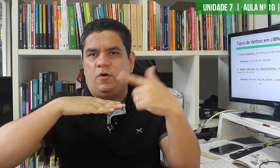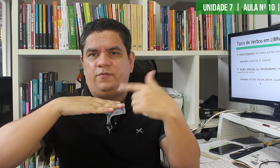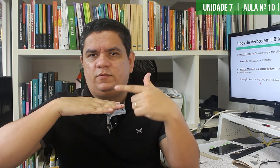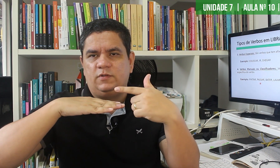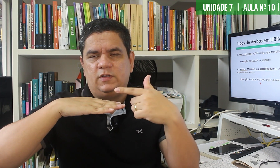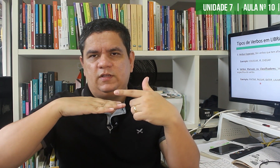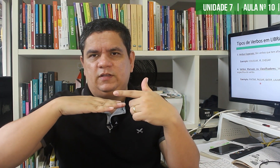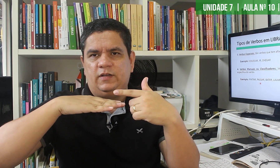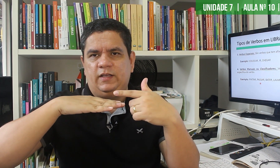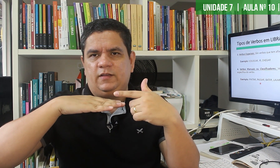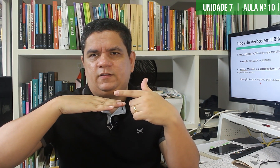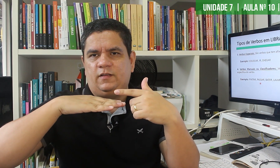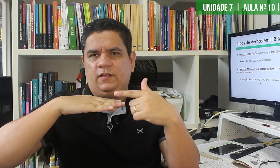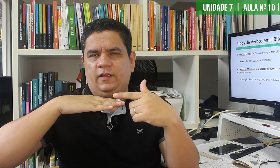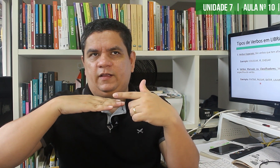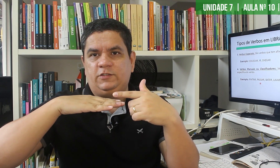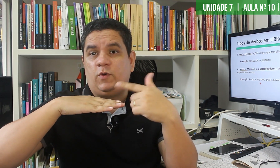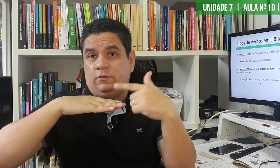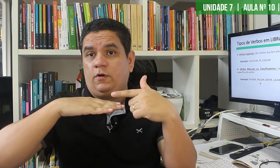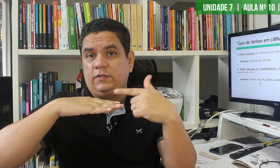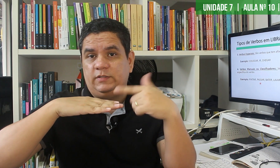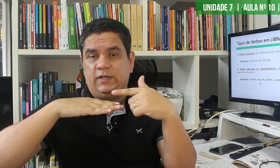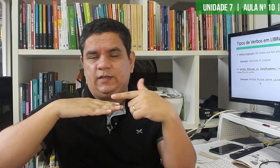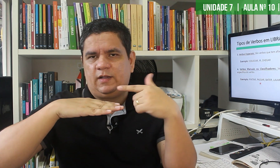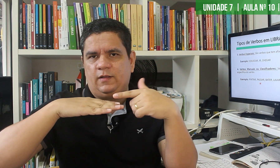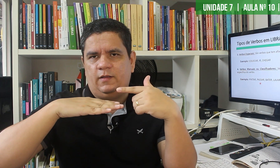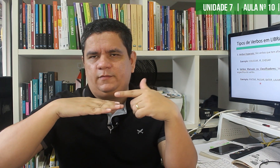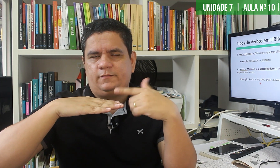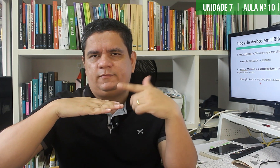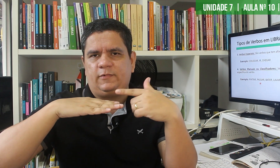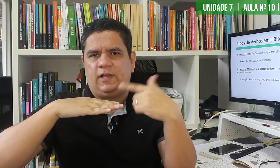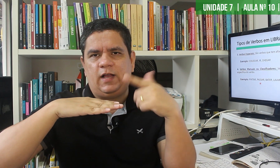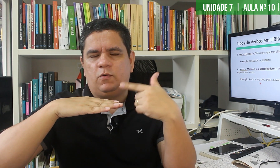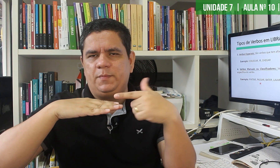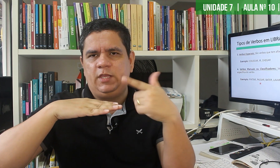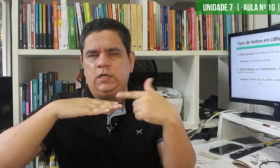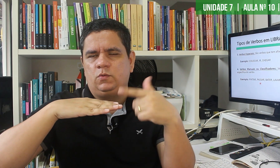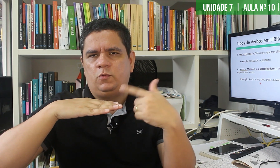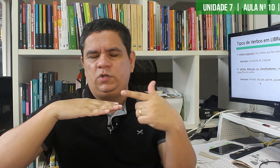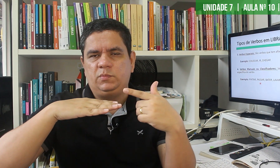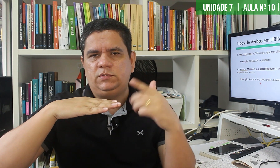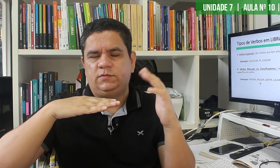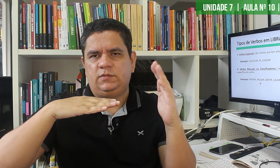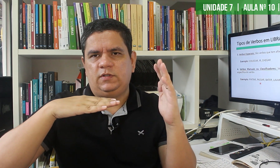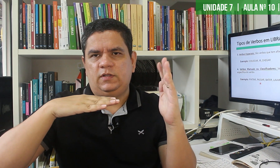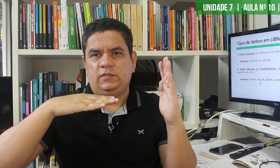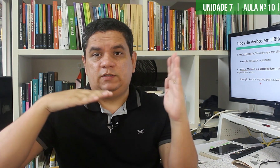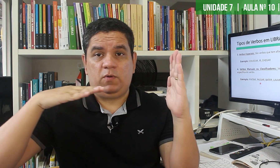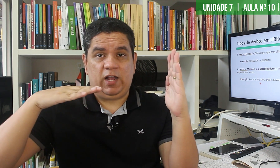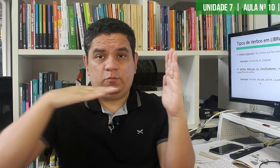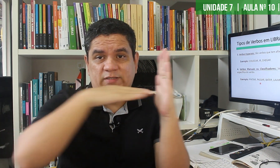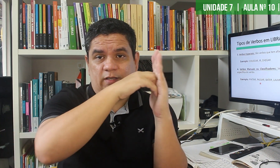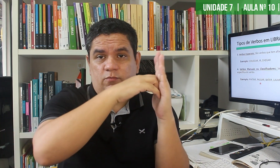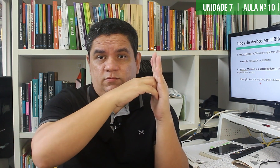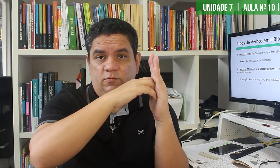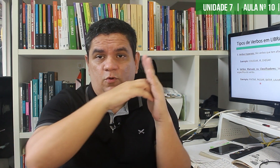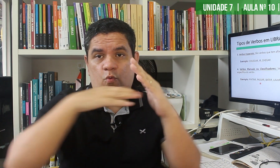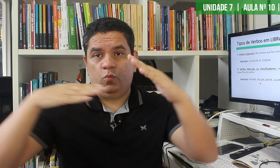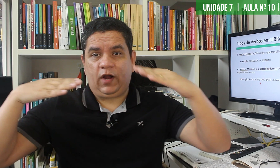automóvel, né? De 4 rodas, né? Carro, caminhão, ônibus. Então, o carro bateu. Ou um carro